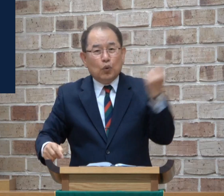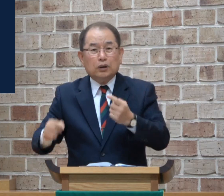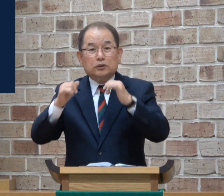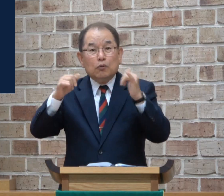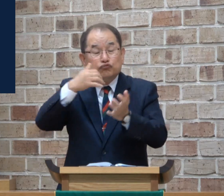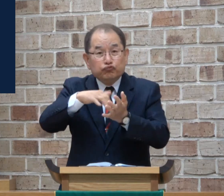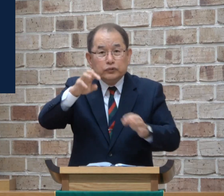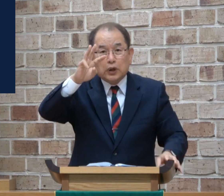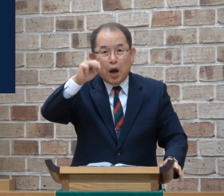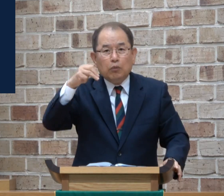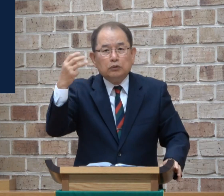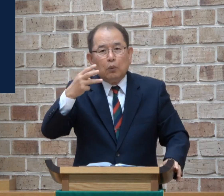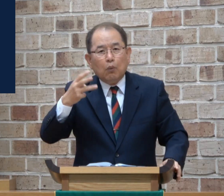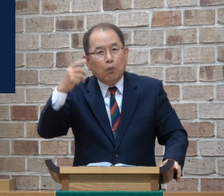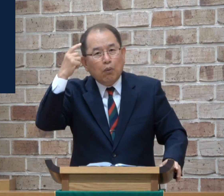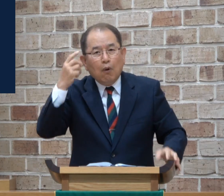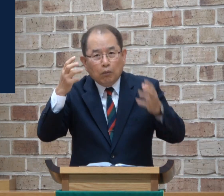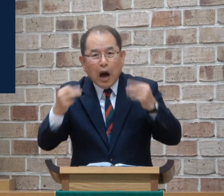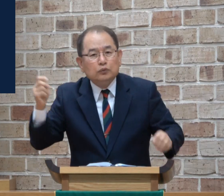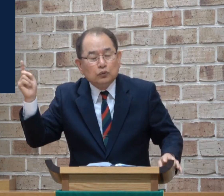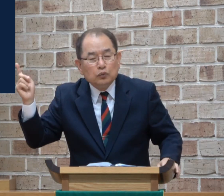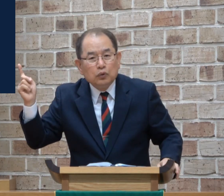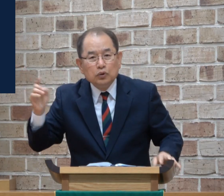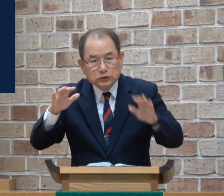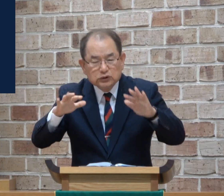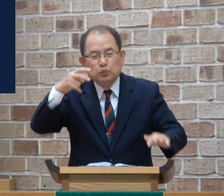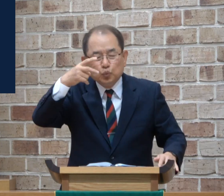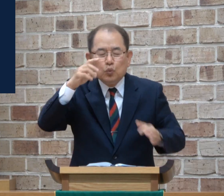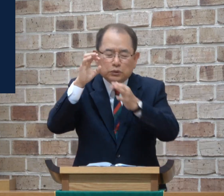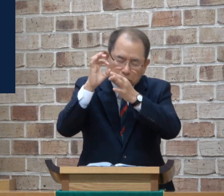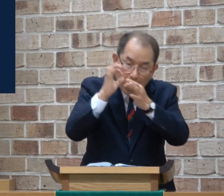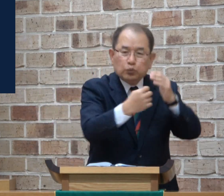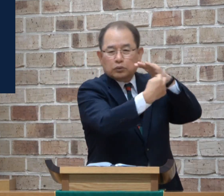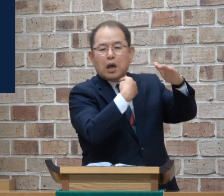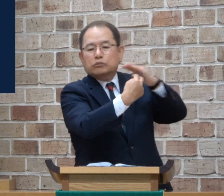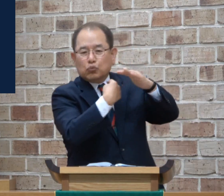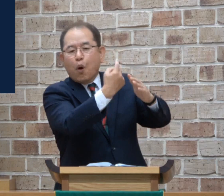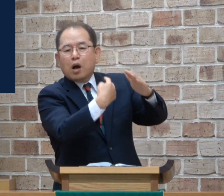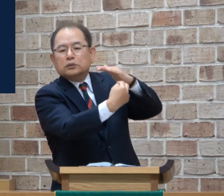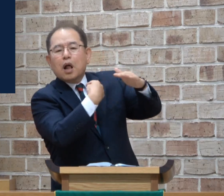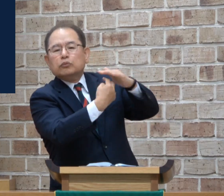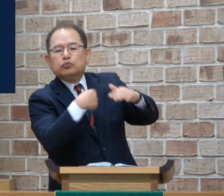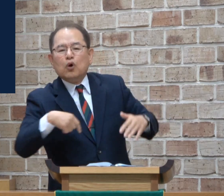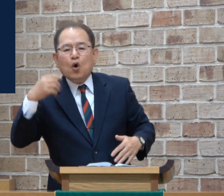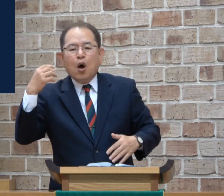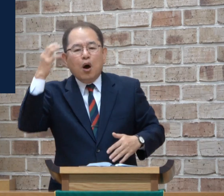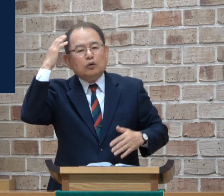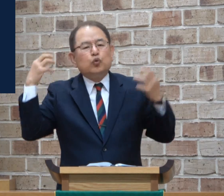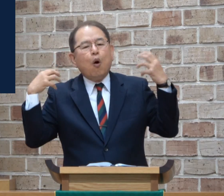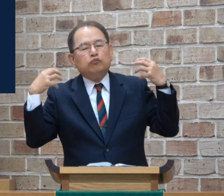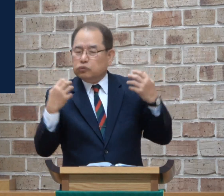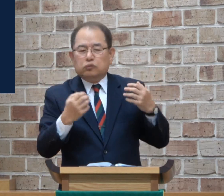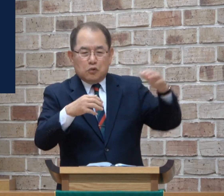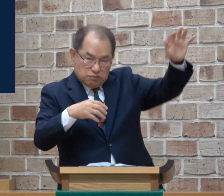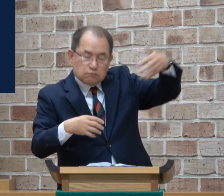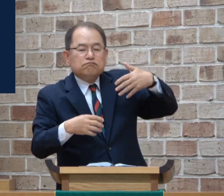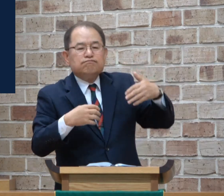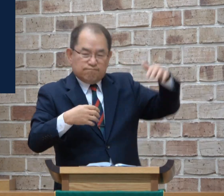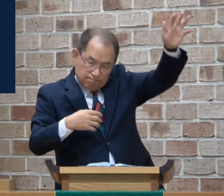북한을 탈출해서 33,000여 명이 우리나라에 와서 살고 있습니다.